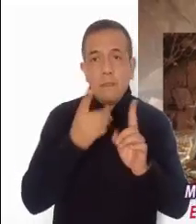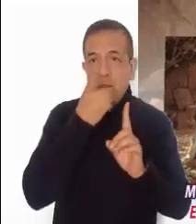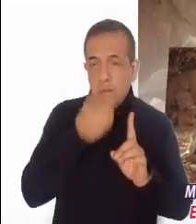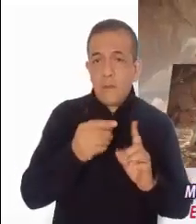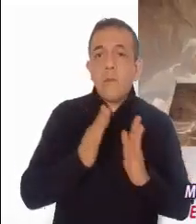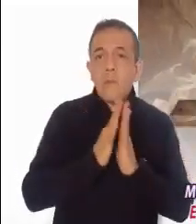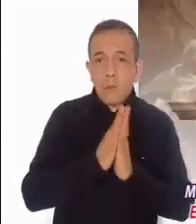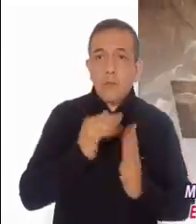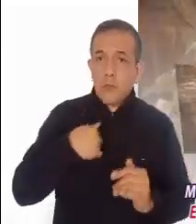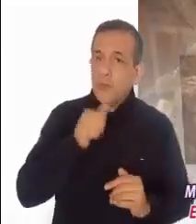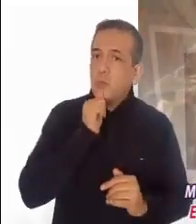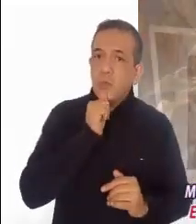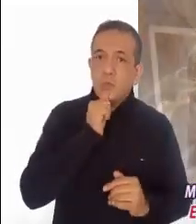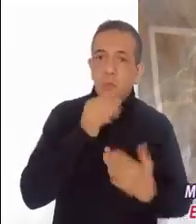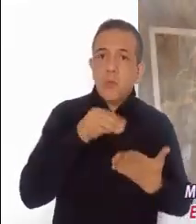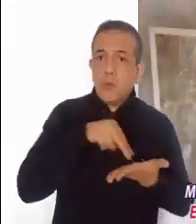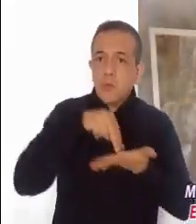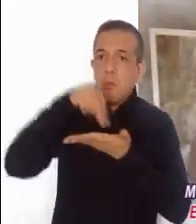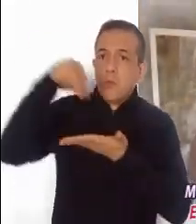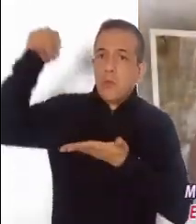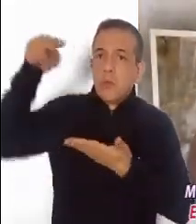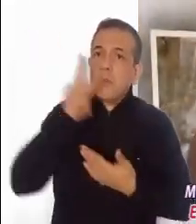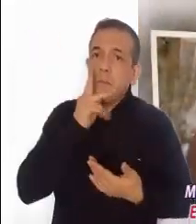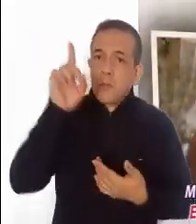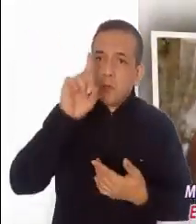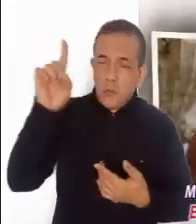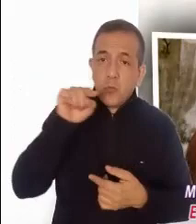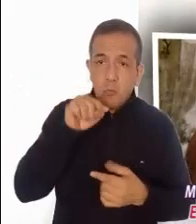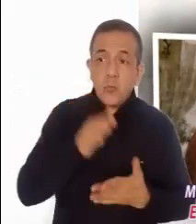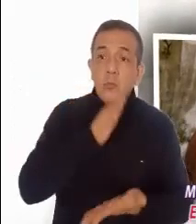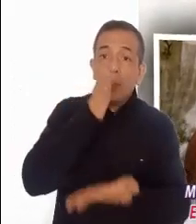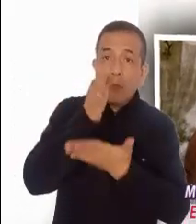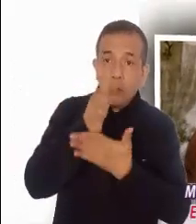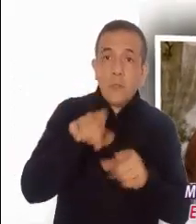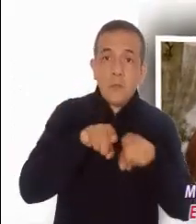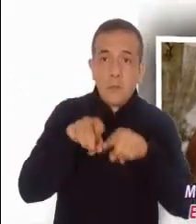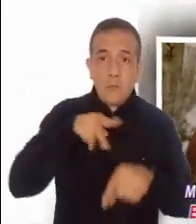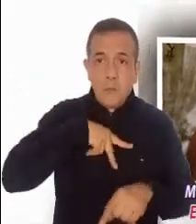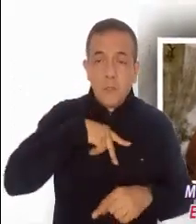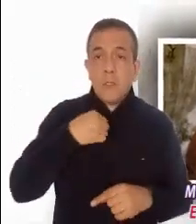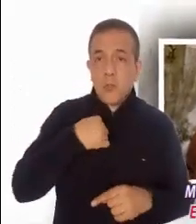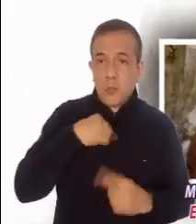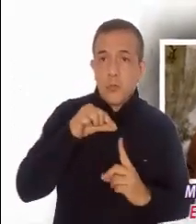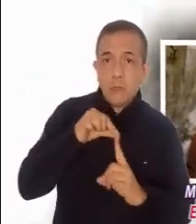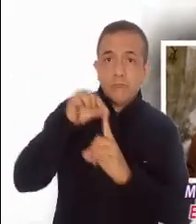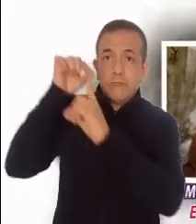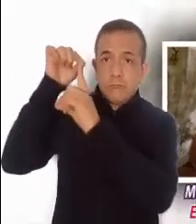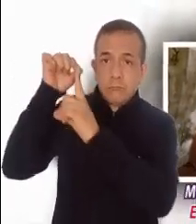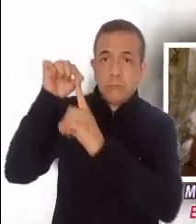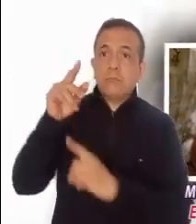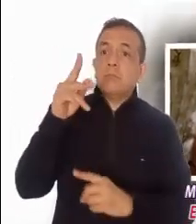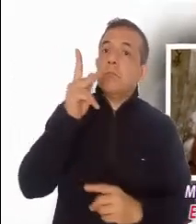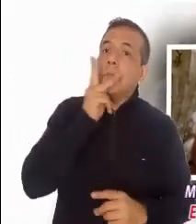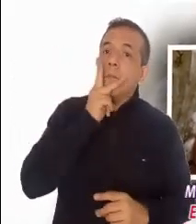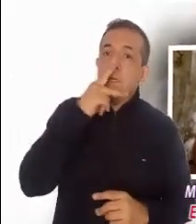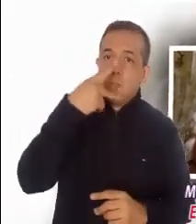no me retengas, porque todavía no he subido al Padre. Ve a decir a mis hermanos, subo a mi Padre y su